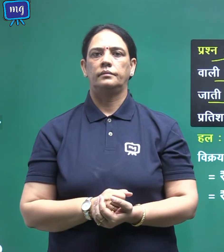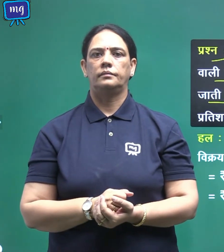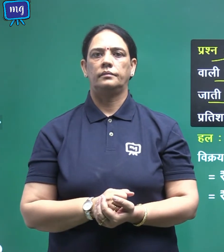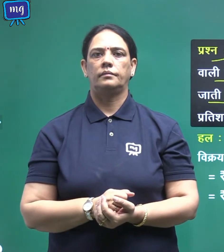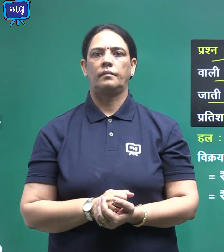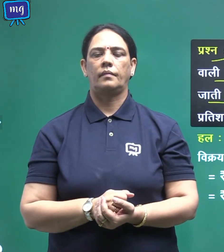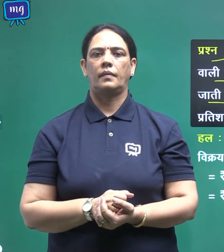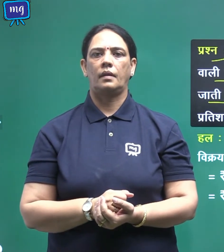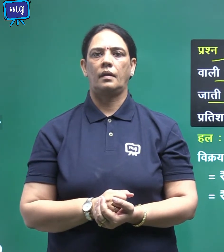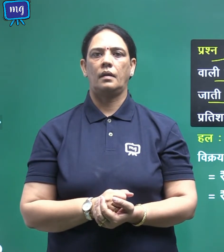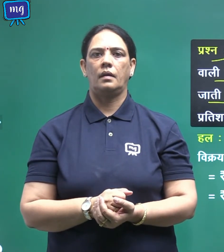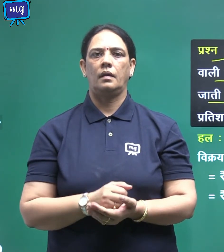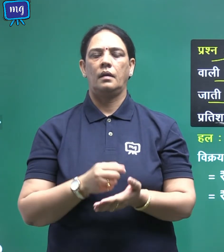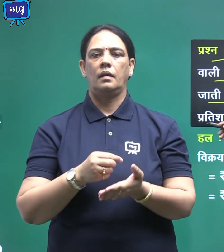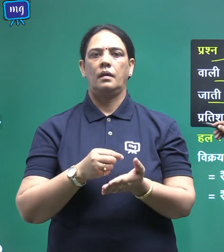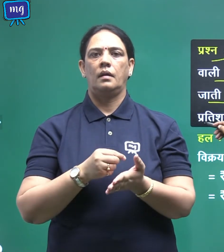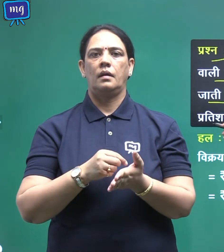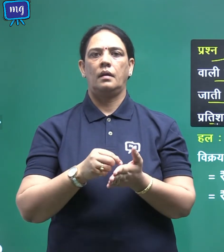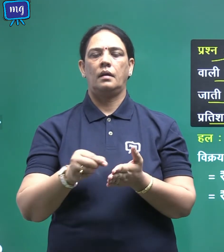बट्टा और